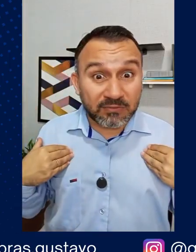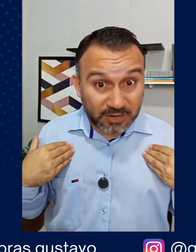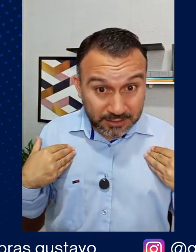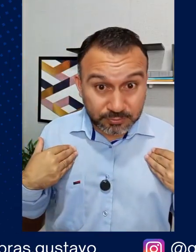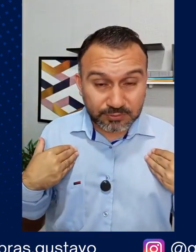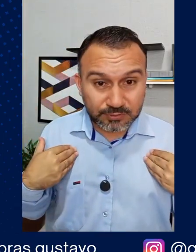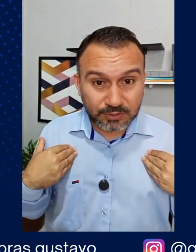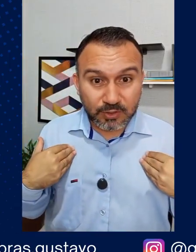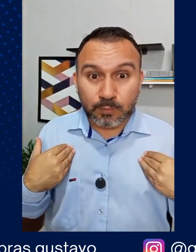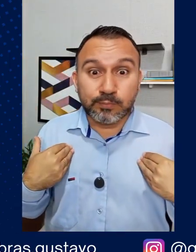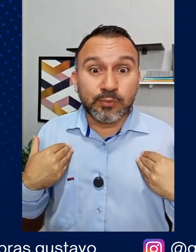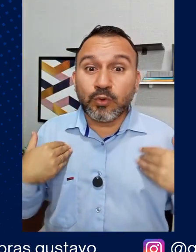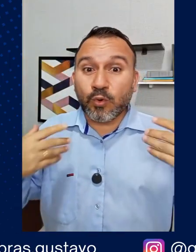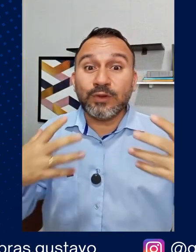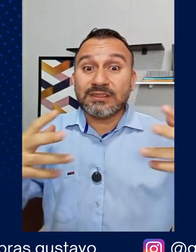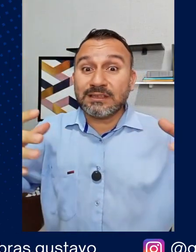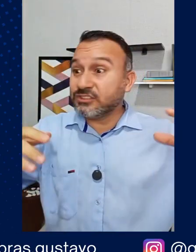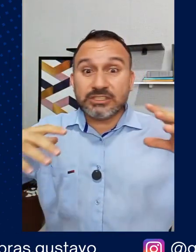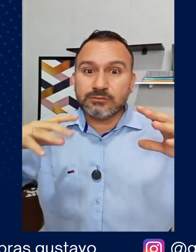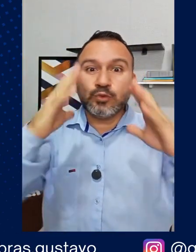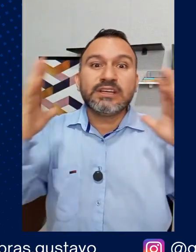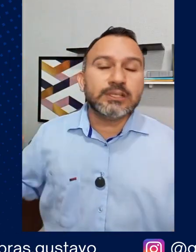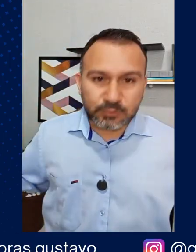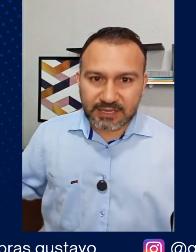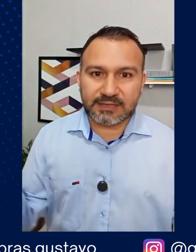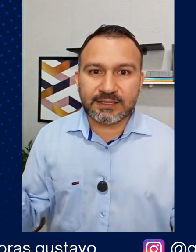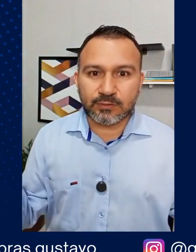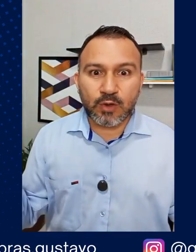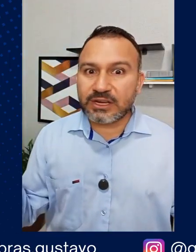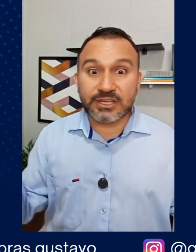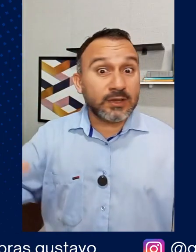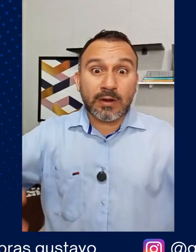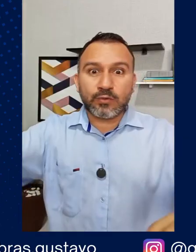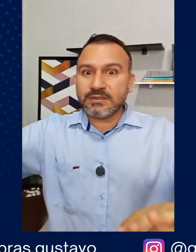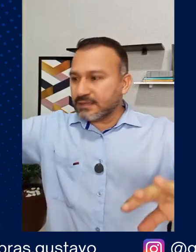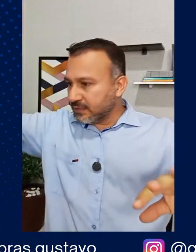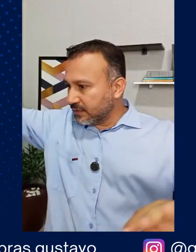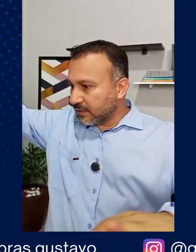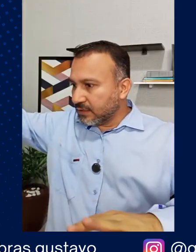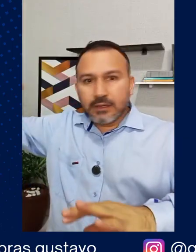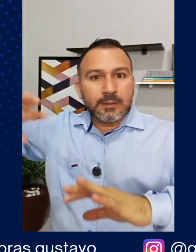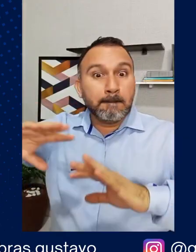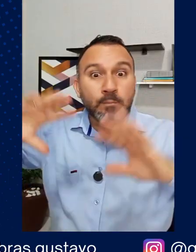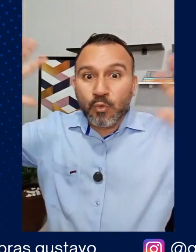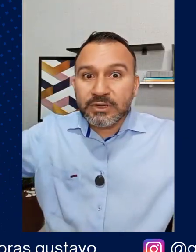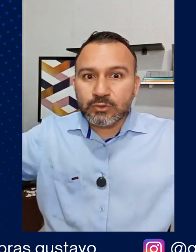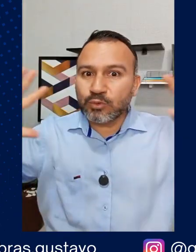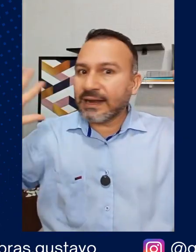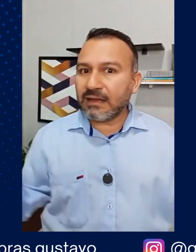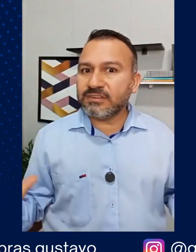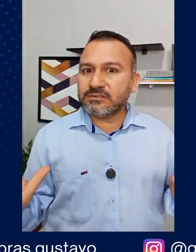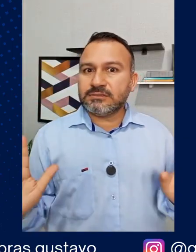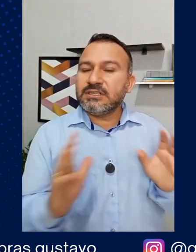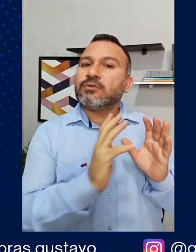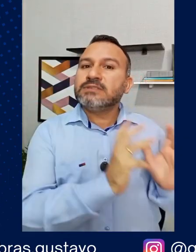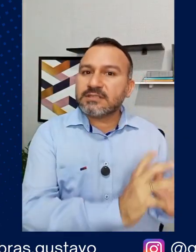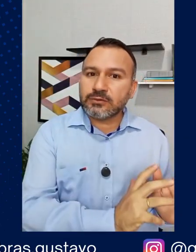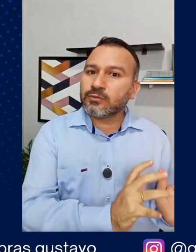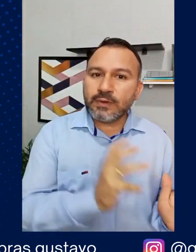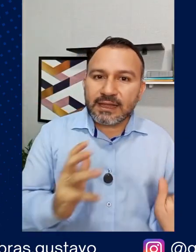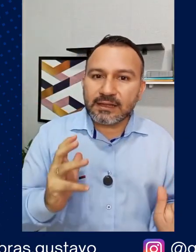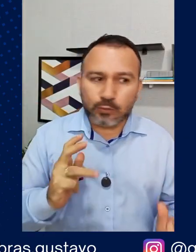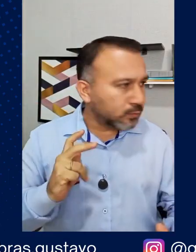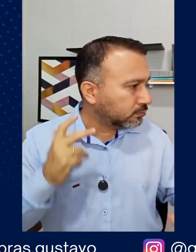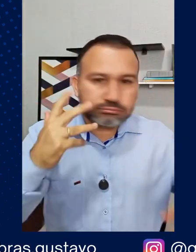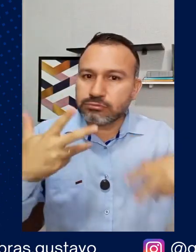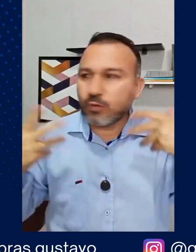fiquei apavorado por conta do grito que ela deu. Eu achei que uma coisa muito grave tinha acontecido